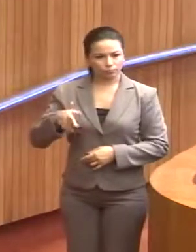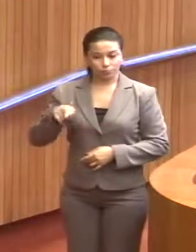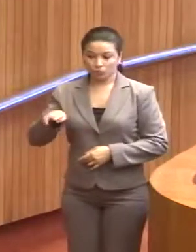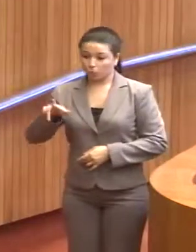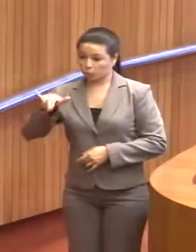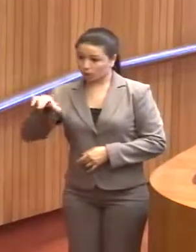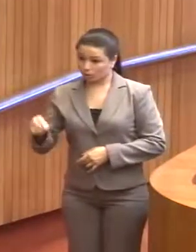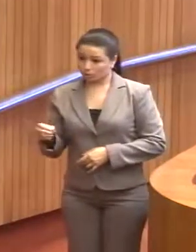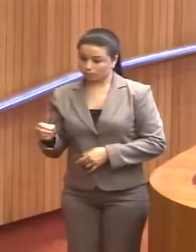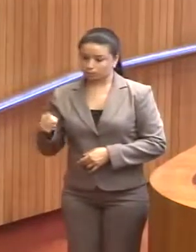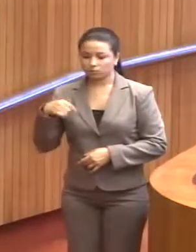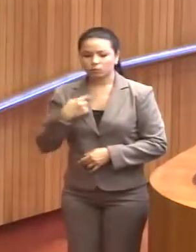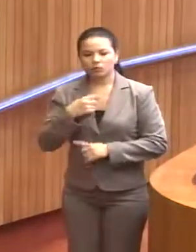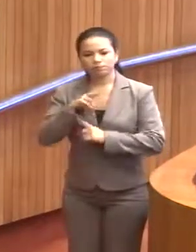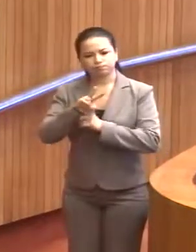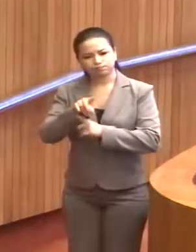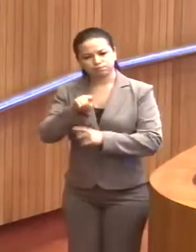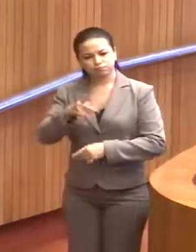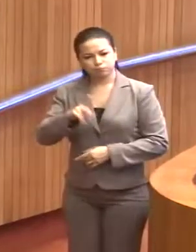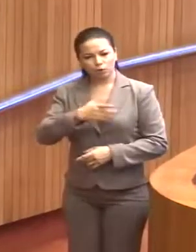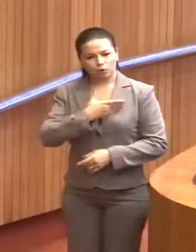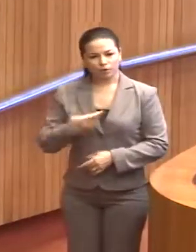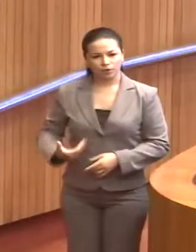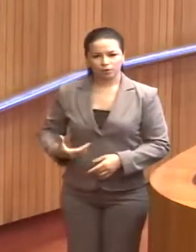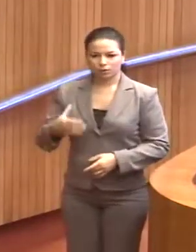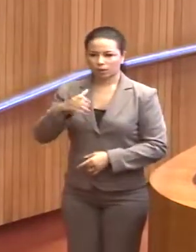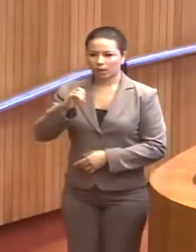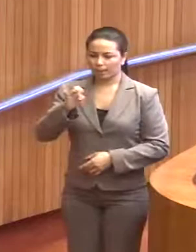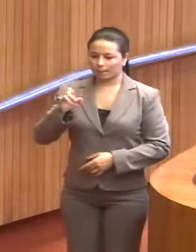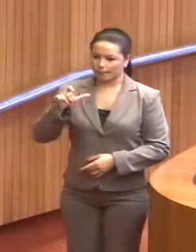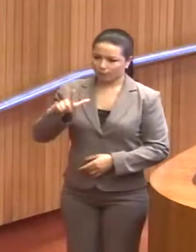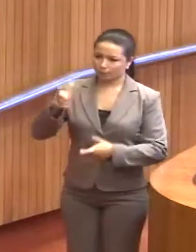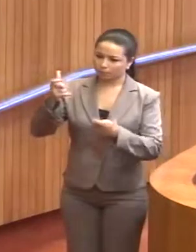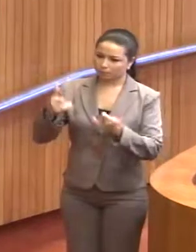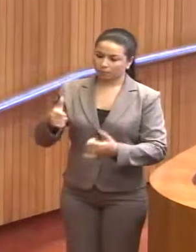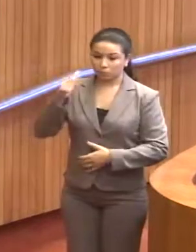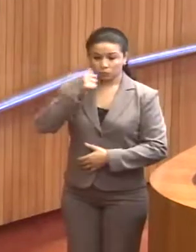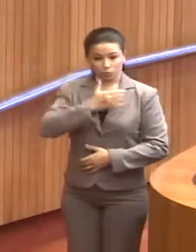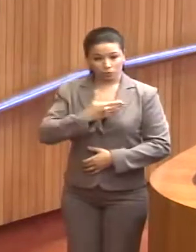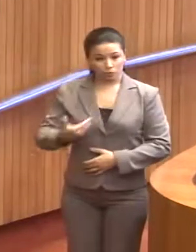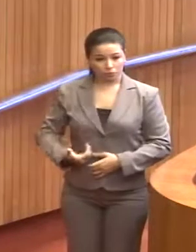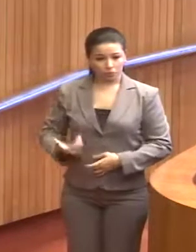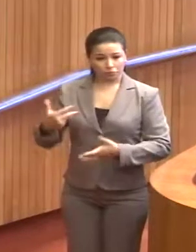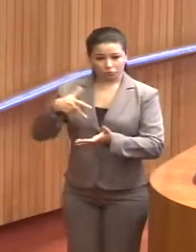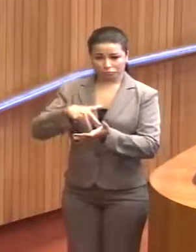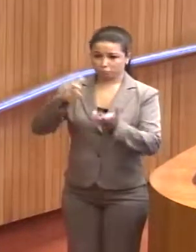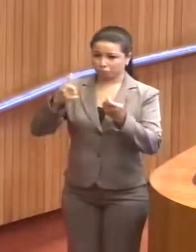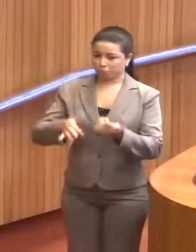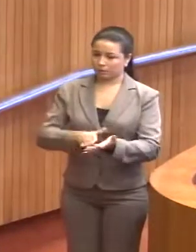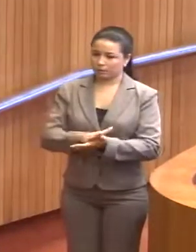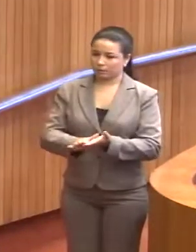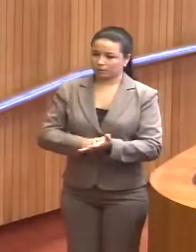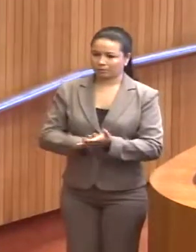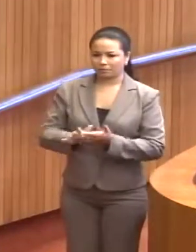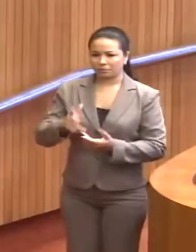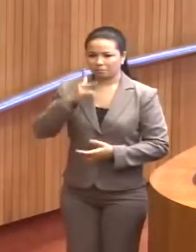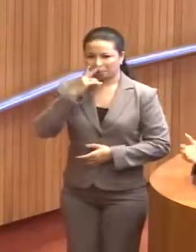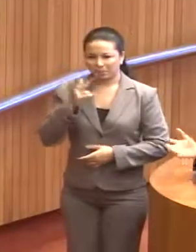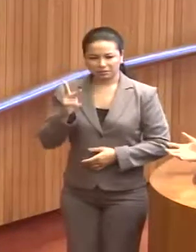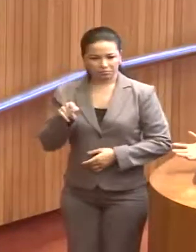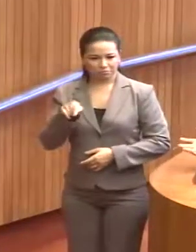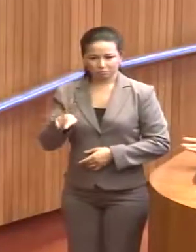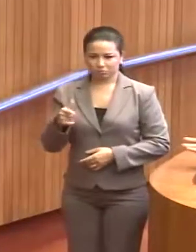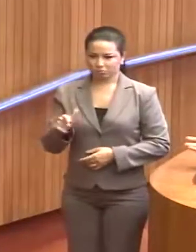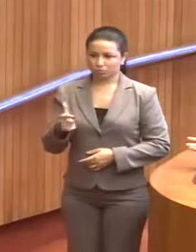de Janeiro, a gente ouve o governador Cabral falar. A governadora aqui não diz nada. É como se não fosse com ela. Aí eu